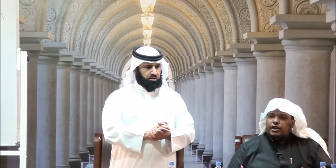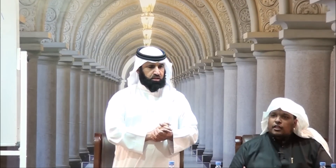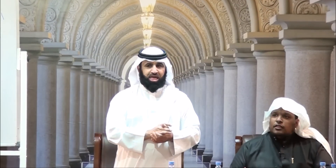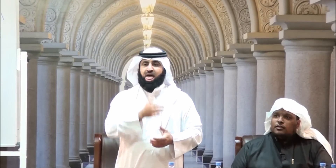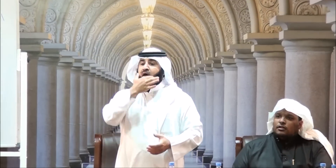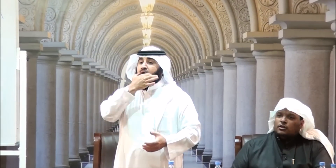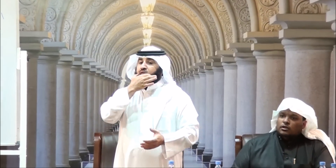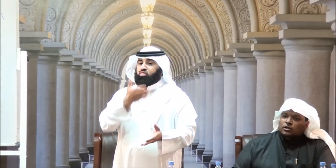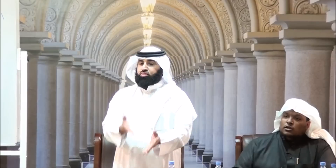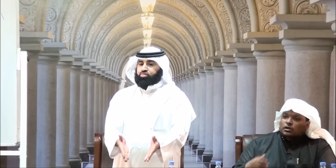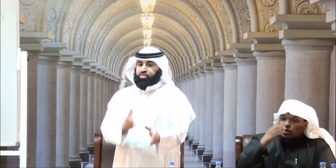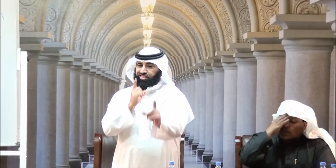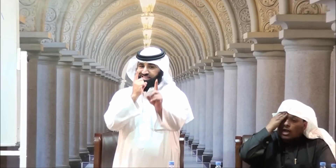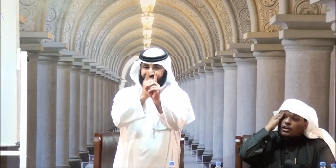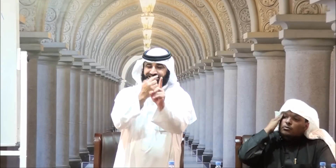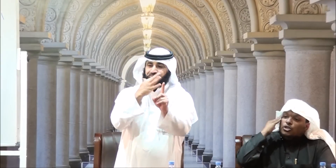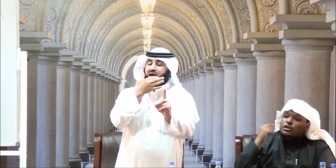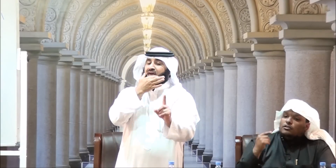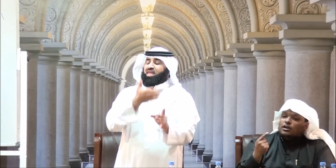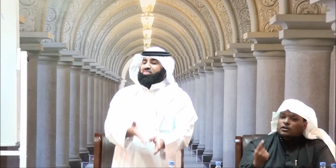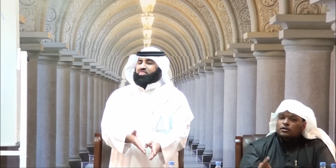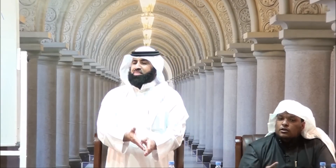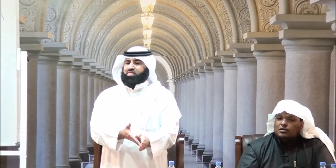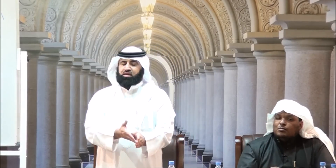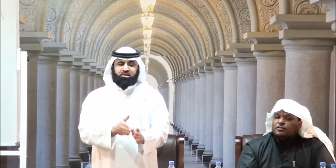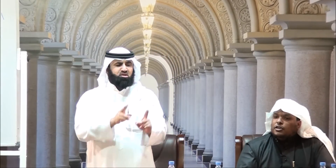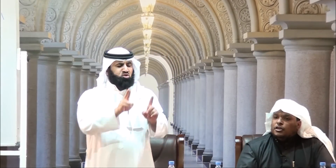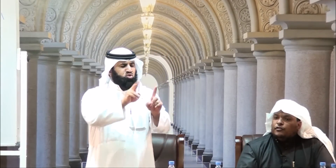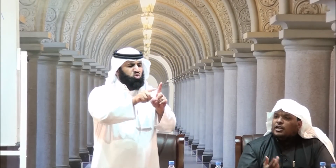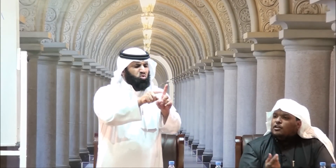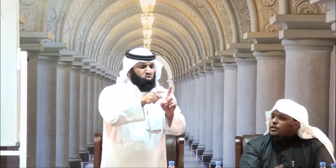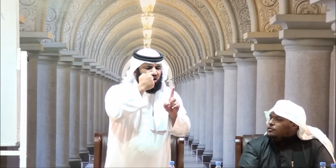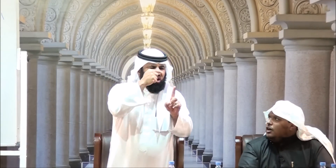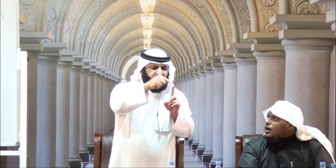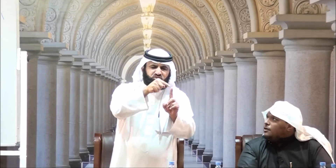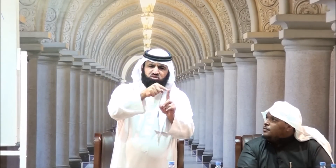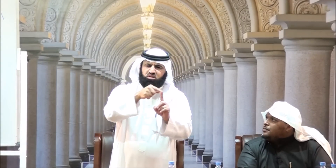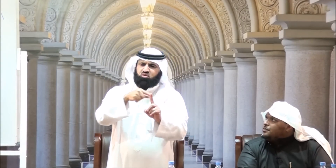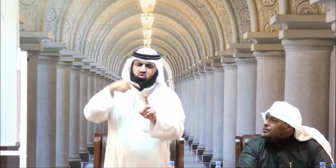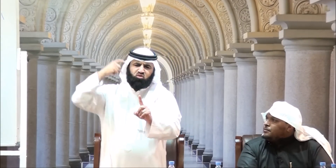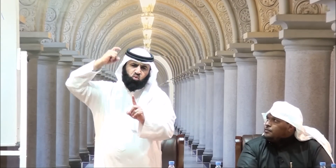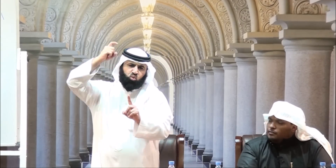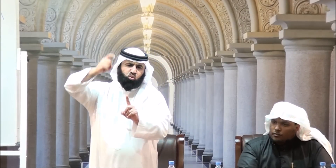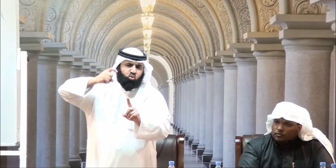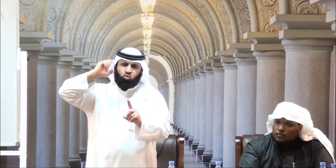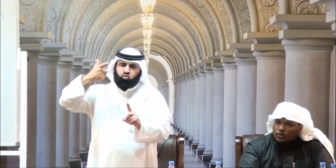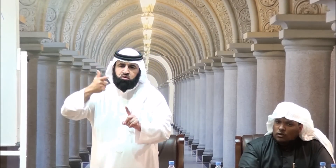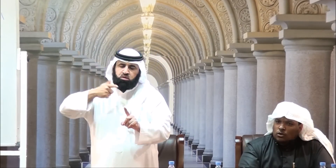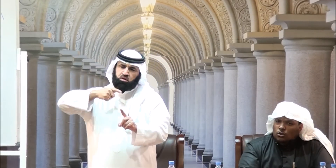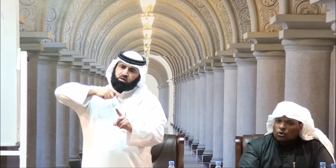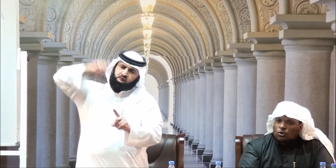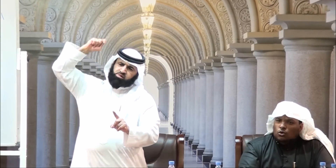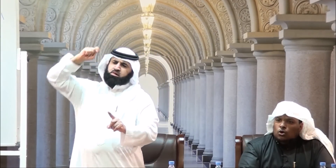هنا في الرياض لكن مشكلته مسكين يفكر بالانتحار